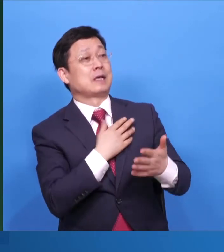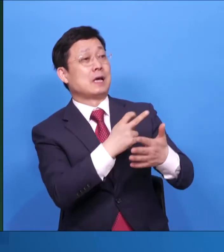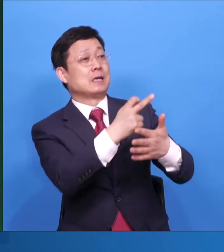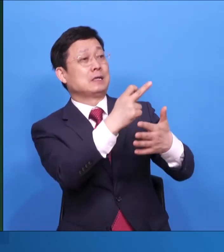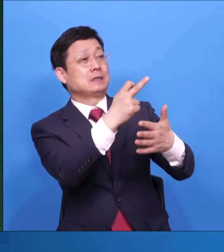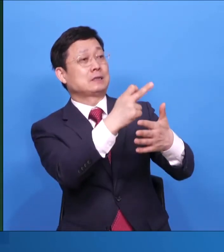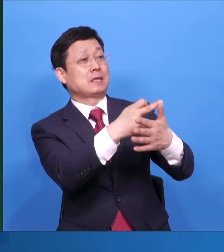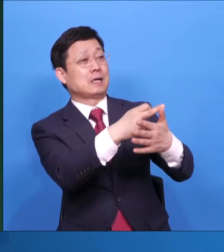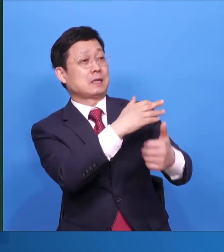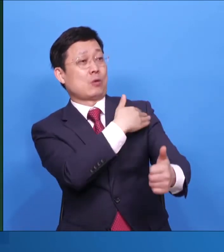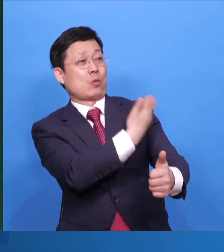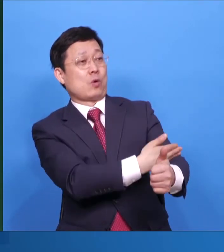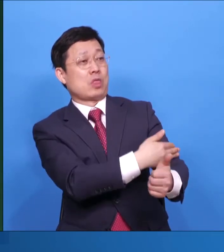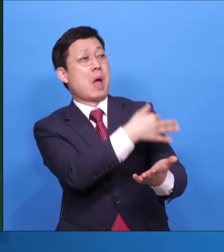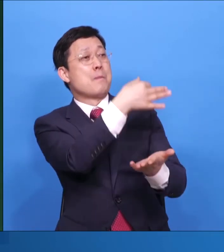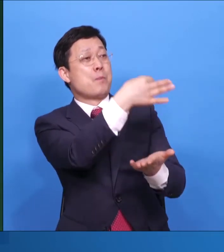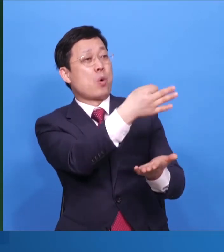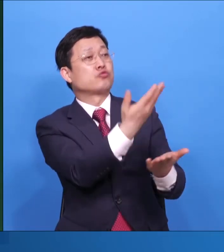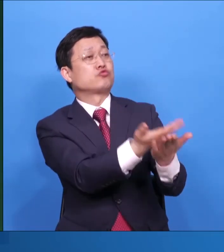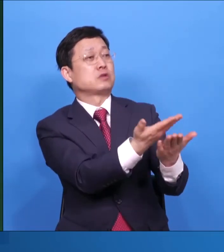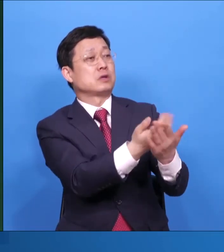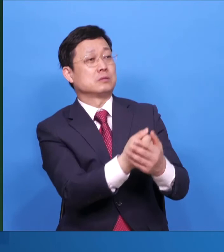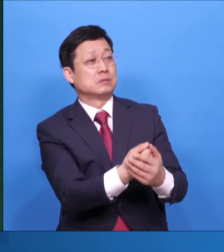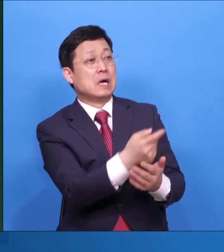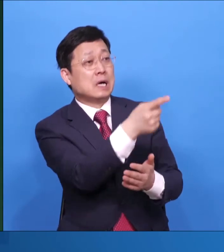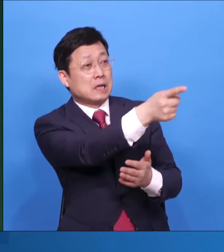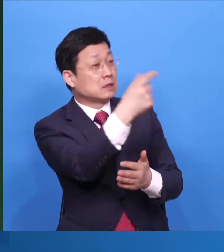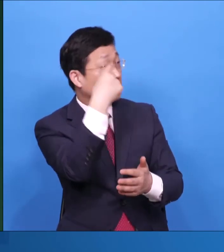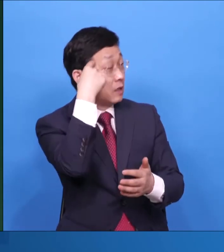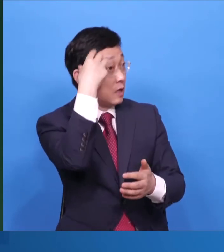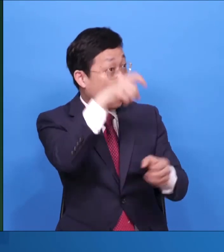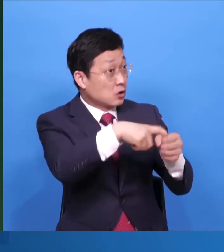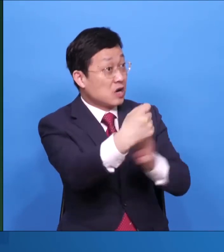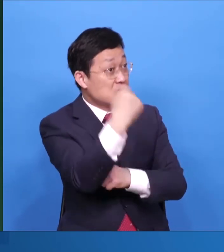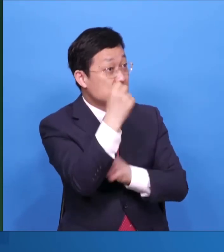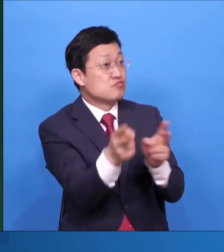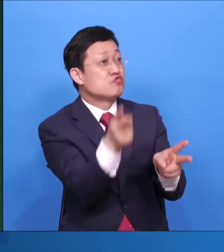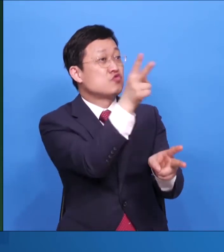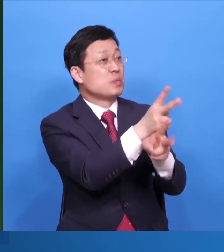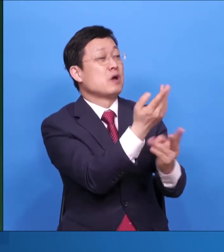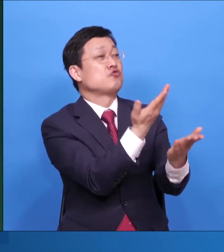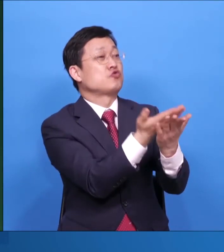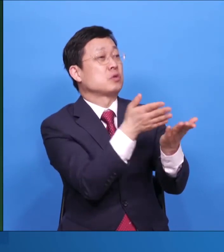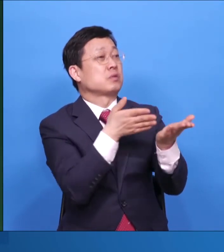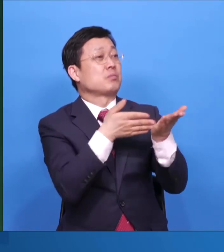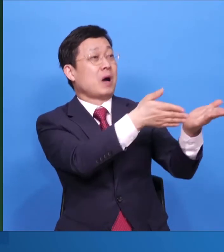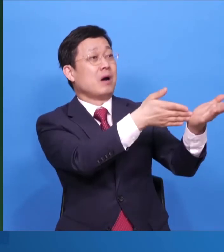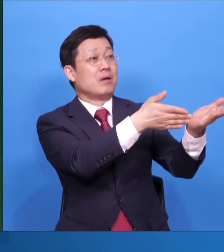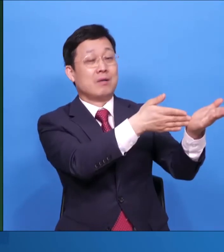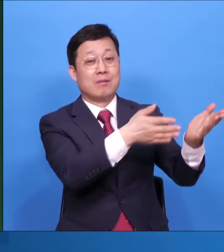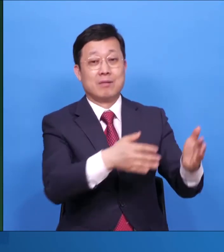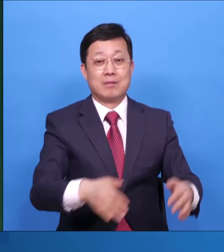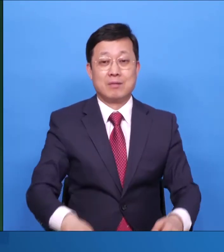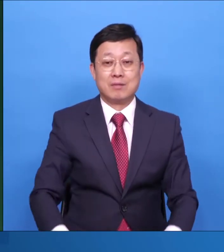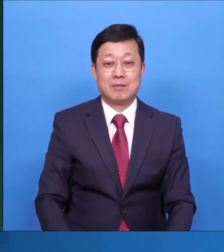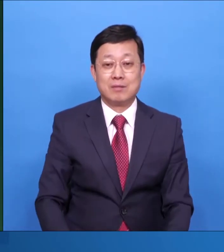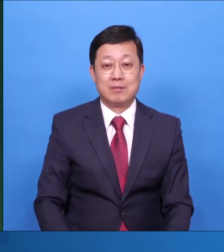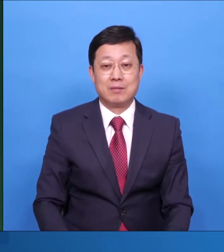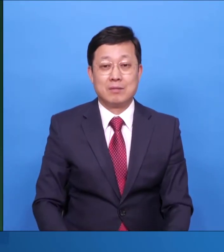Dame la doble porción del Espíritu. 갑절의 영감을 주옵소서. Dame esa doble porción del espíritu.